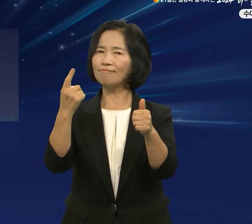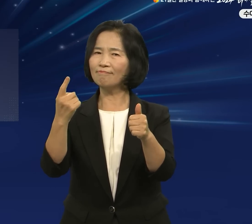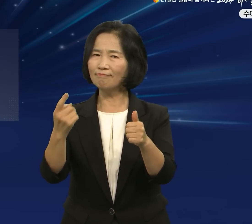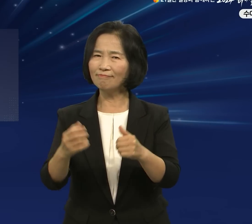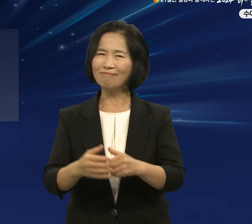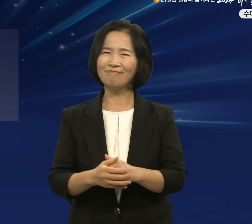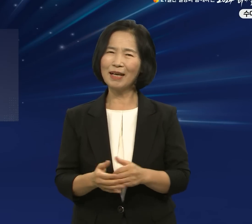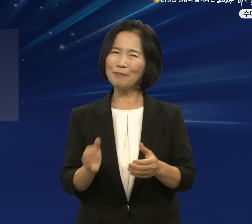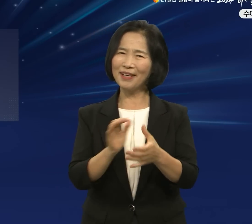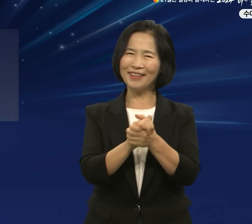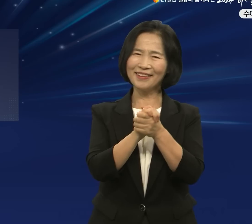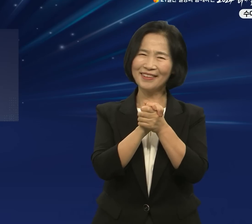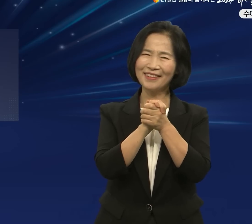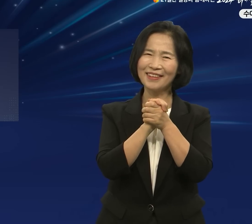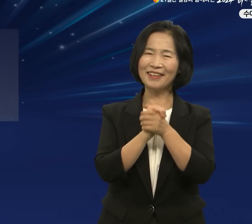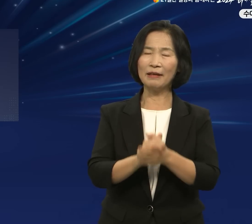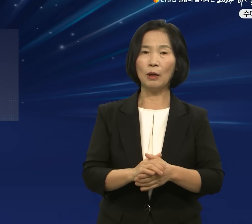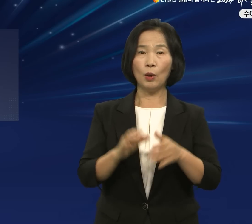뿐만 아니라 오늘 이 밤에는